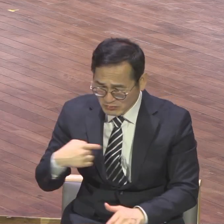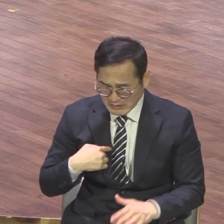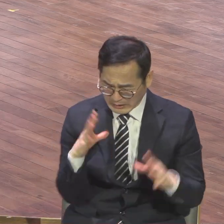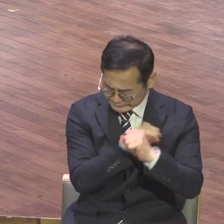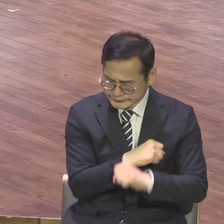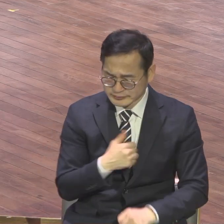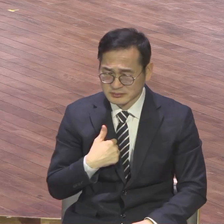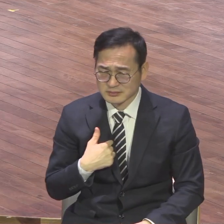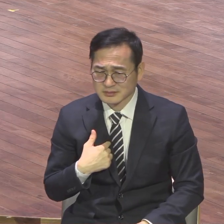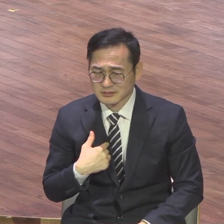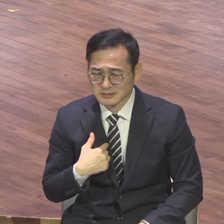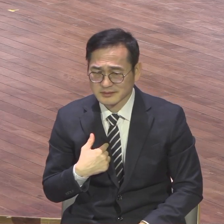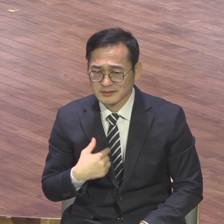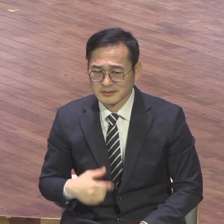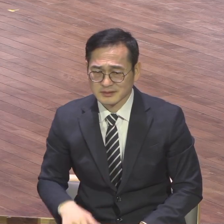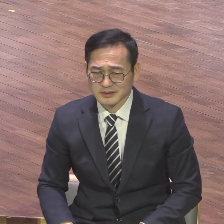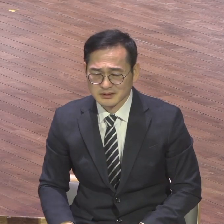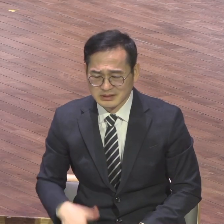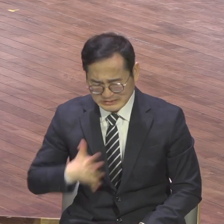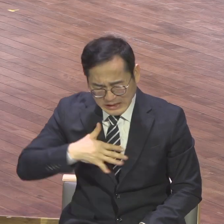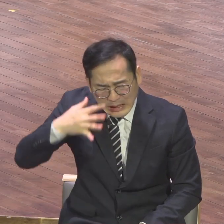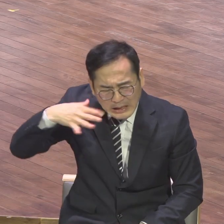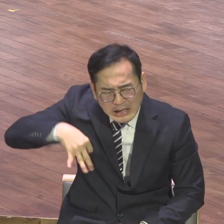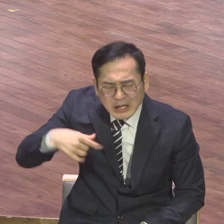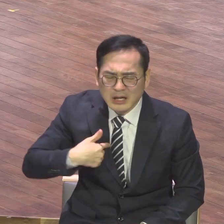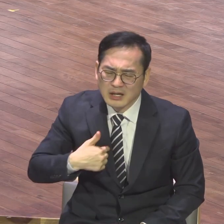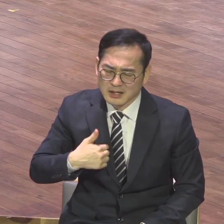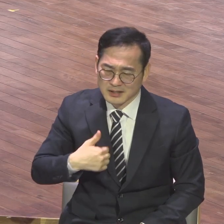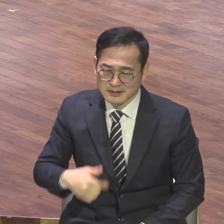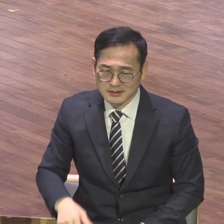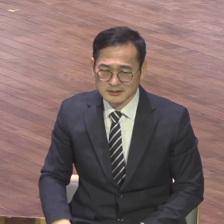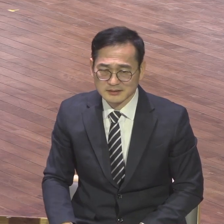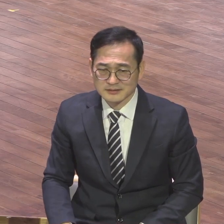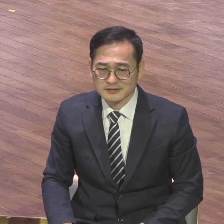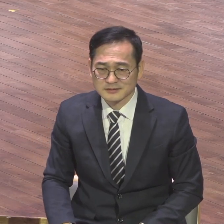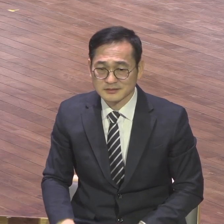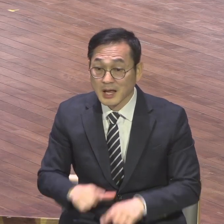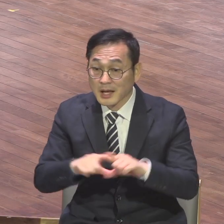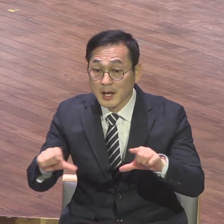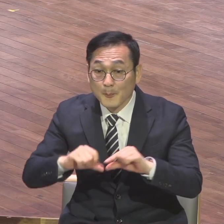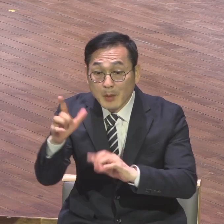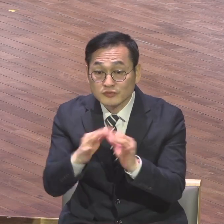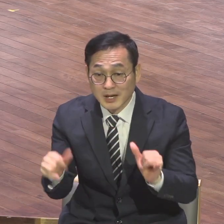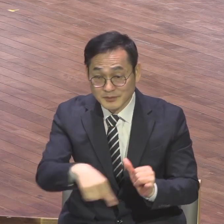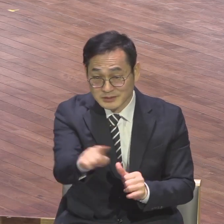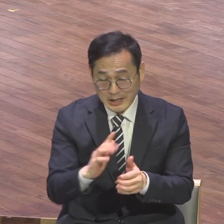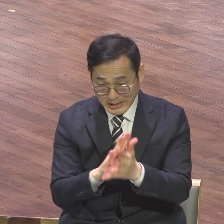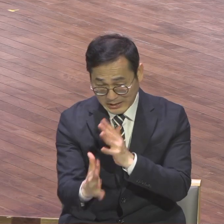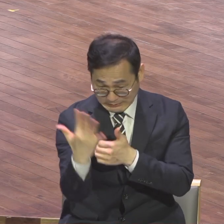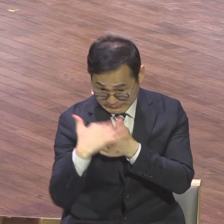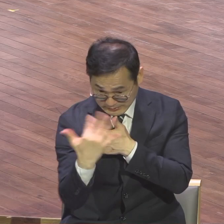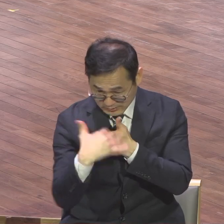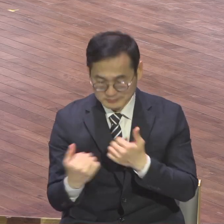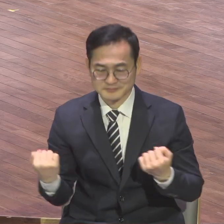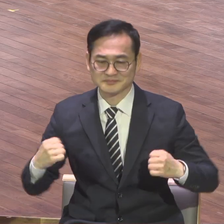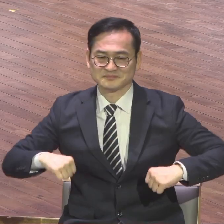보통 사람 같은 건 교만해지지요. 나도 하면서 이 정도야 나도 그럴